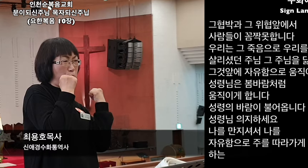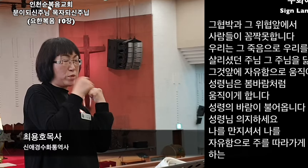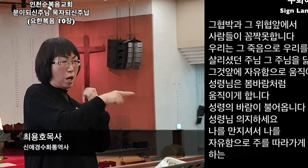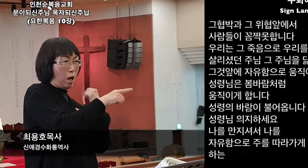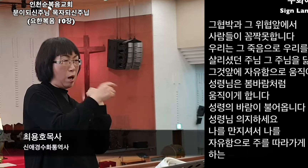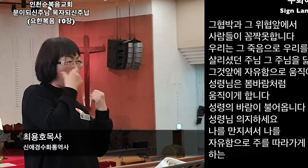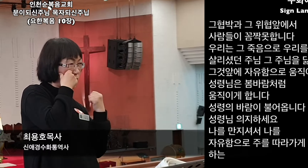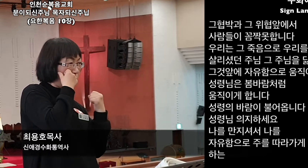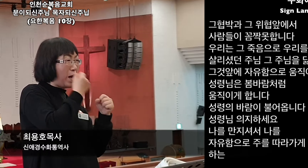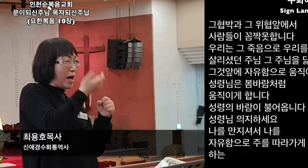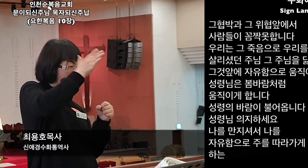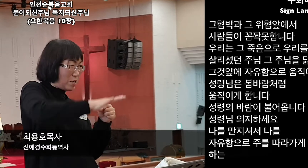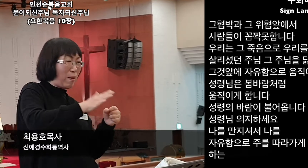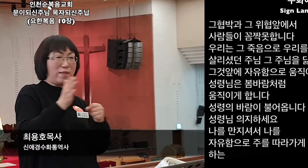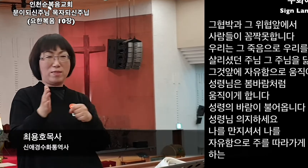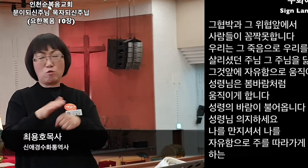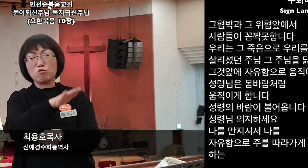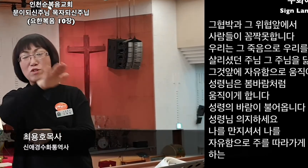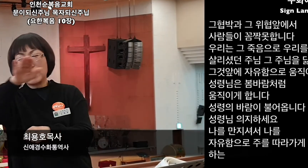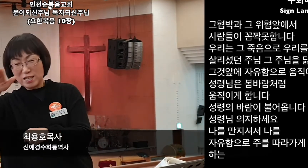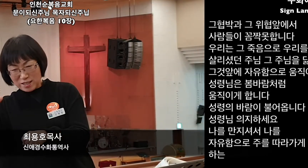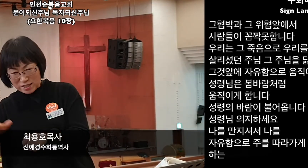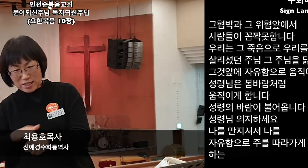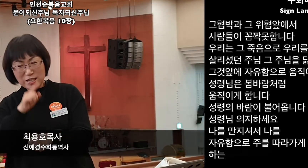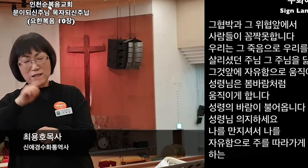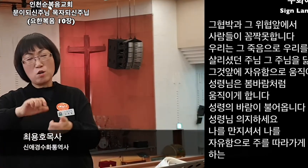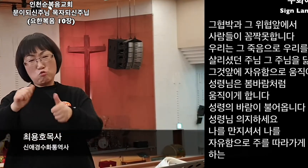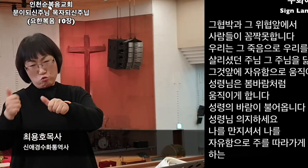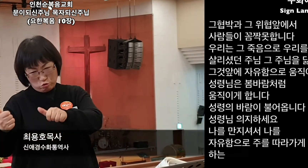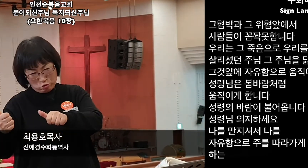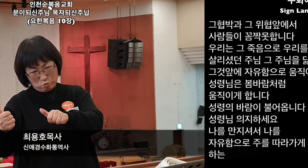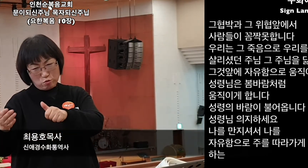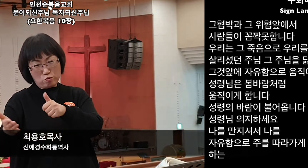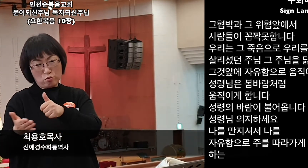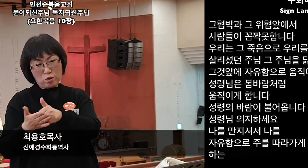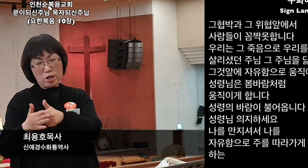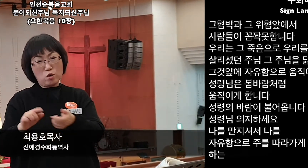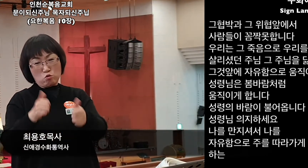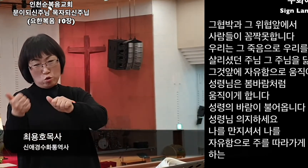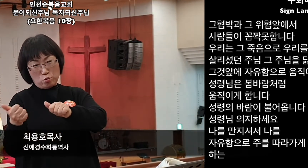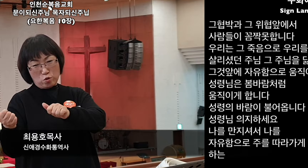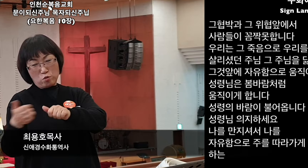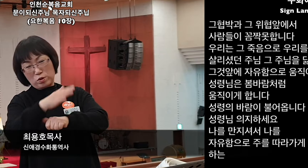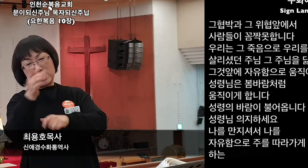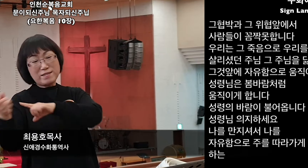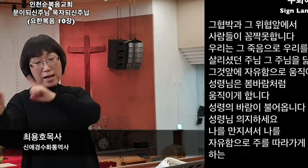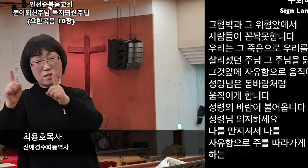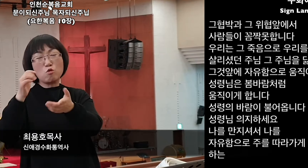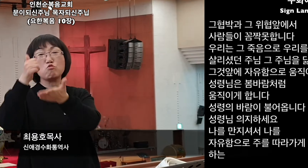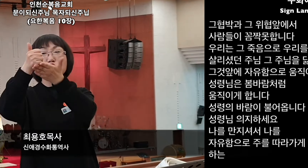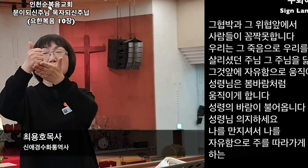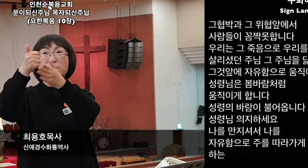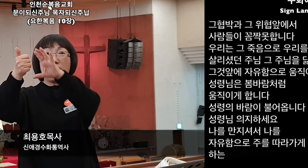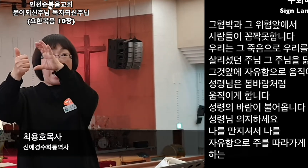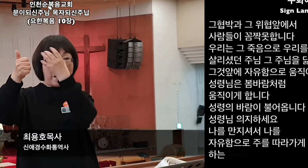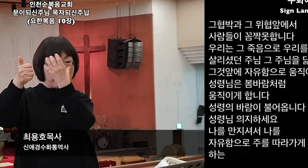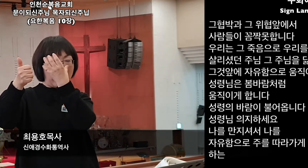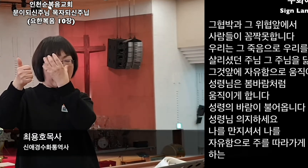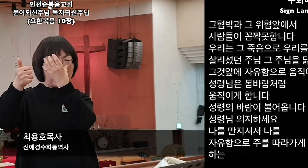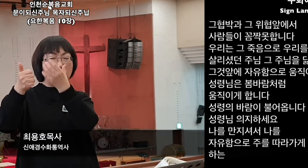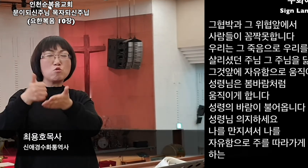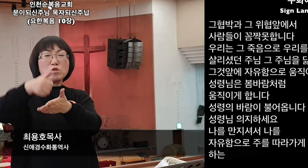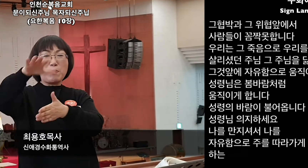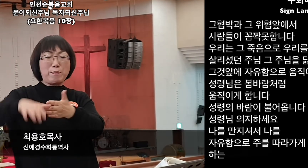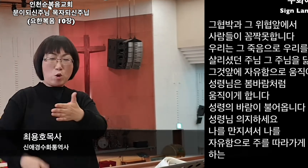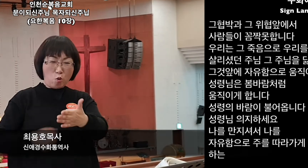못합니다. 하지만 우리는 그 죽음으로 우리를 살리셨던 주님, 그 주님을 닮아 그것